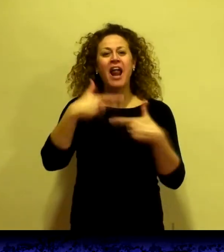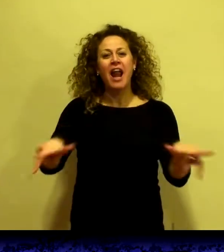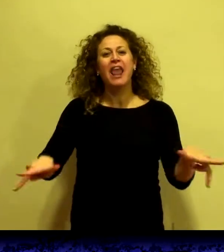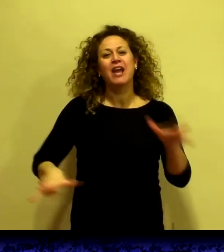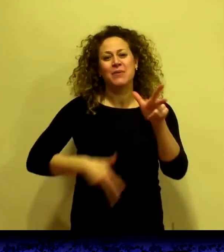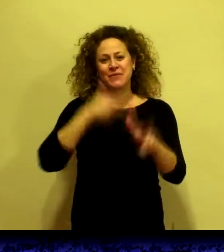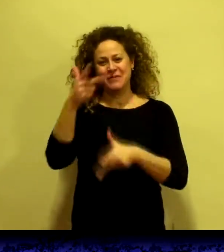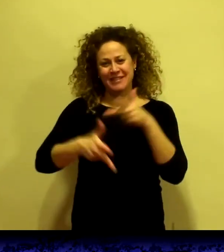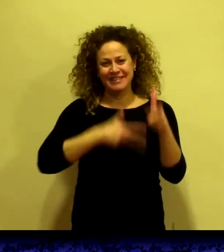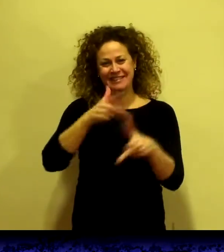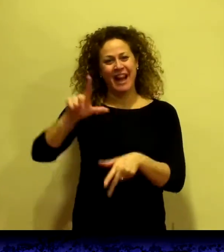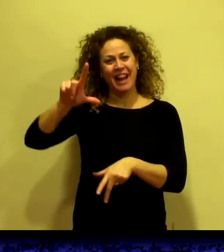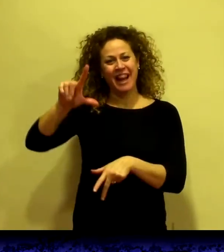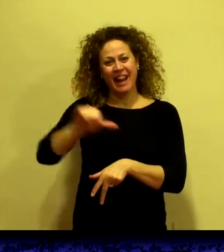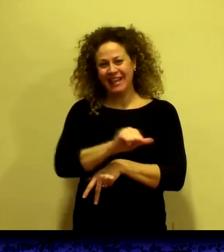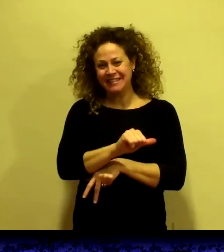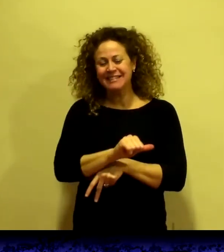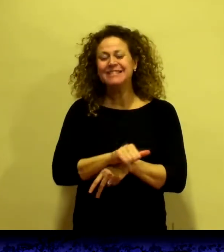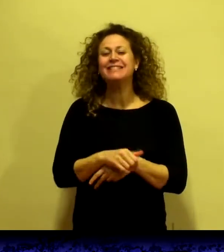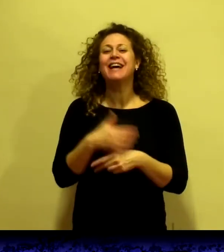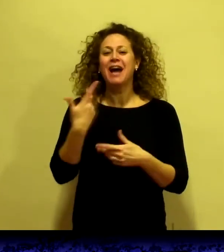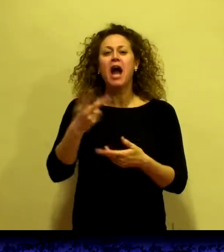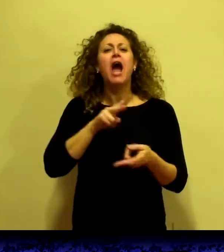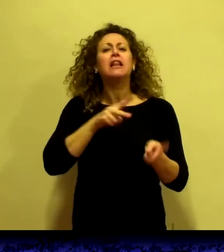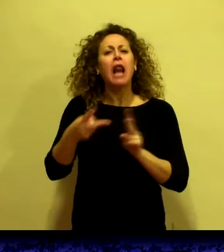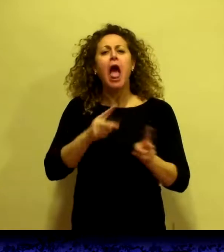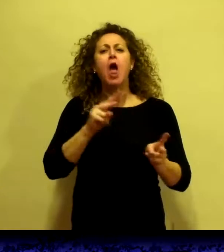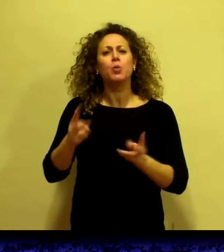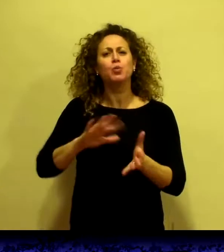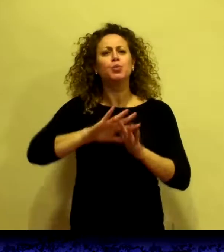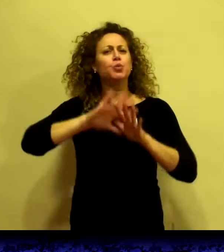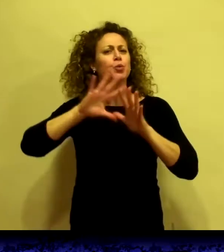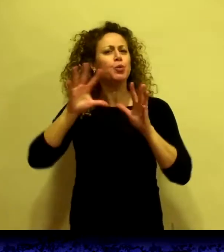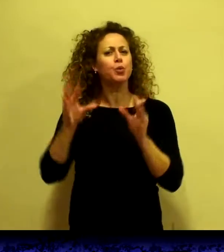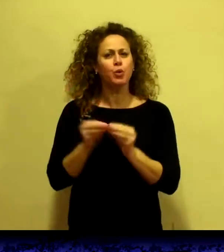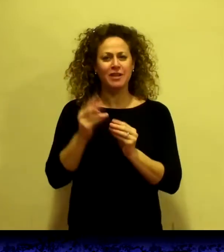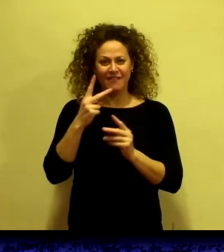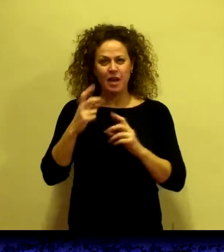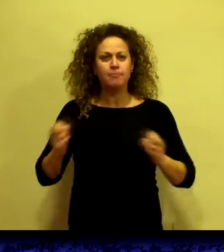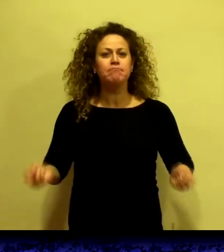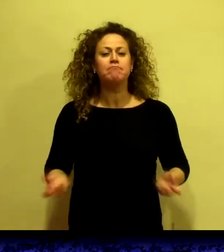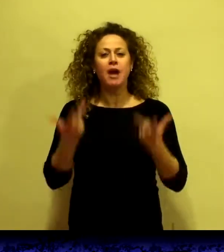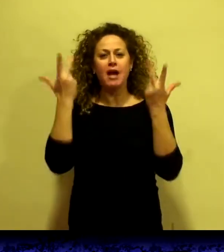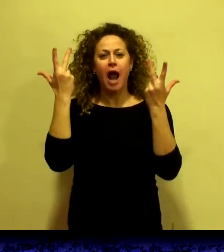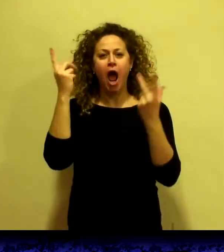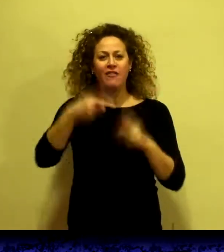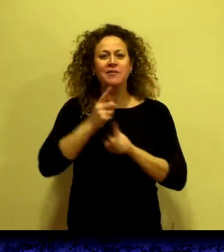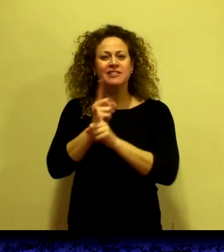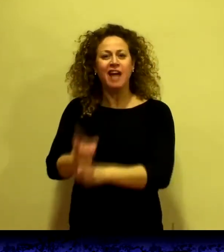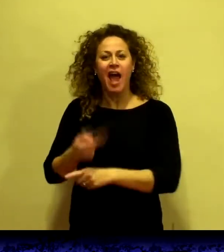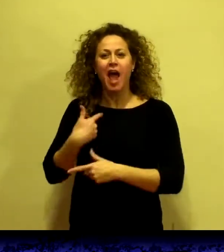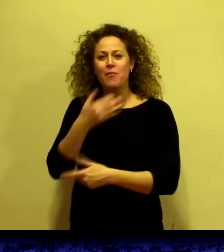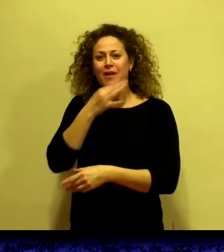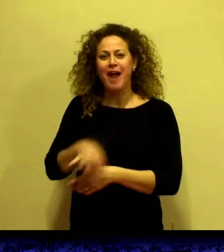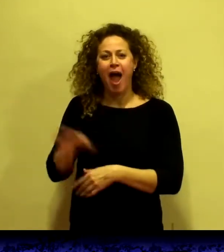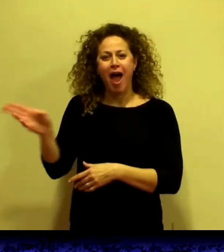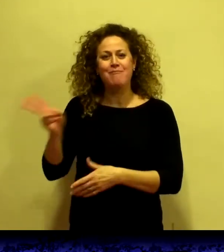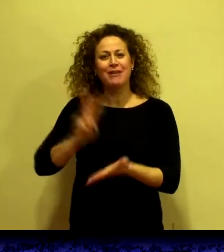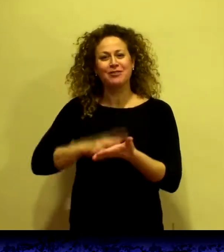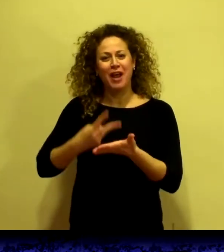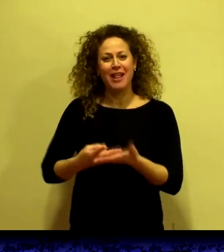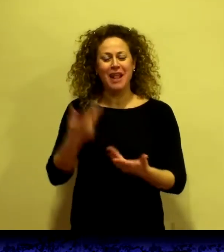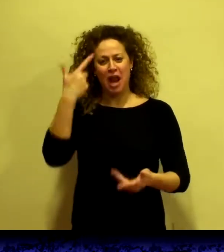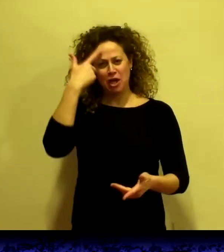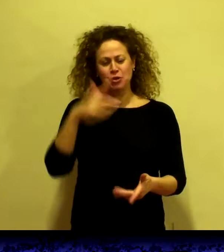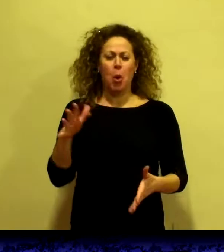bis. Traduce in miss tutto quello che noi diciamo. Noi... Ed è un miracolo perché ci riesce a stare dietro. Cioè. Sì, vabbè, ma tanto io